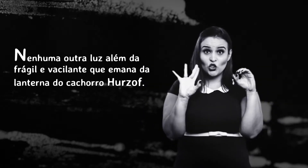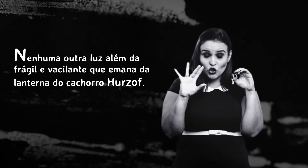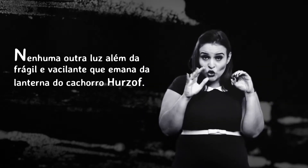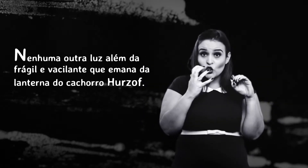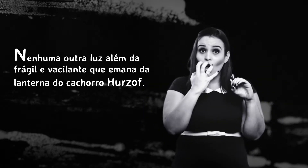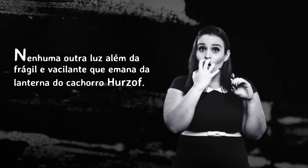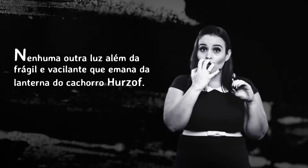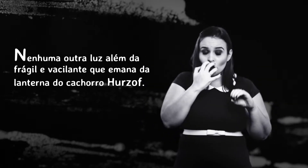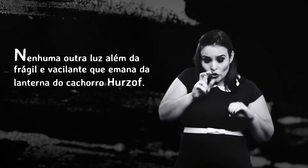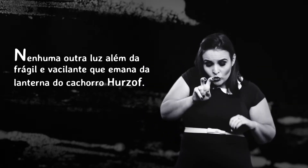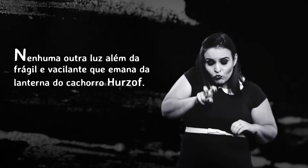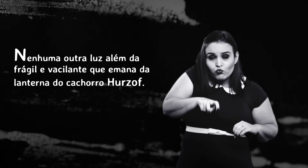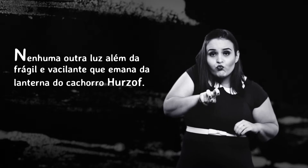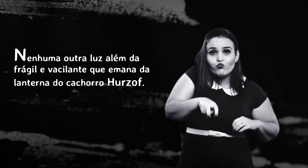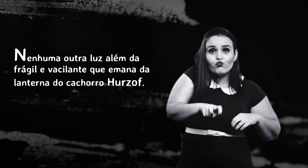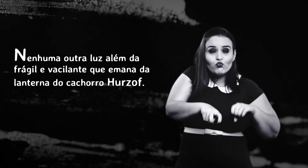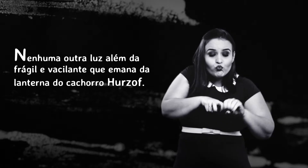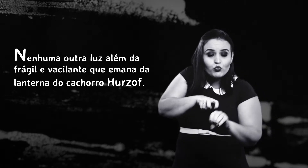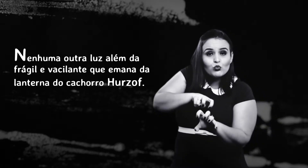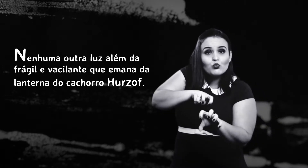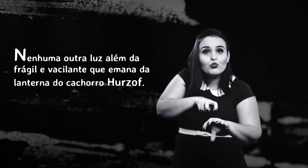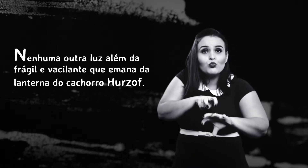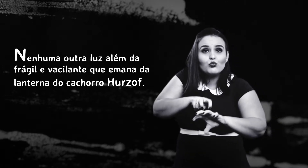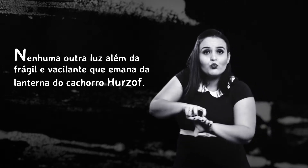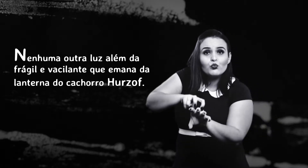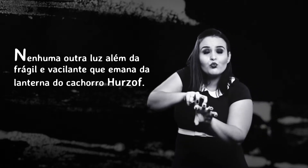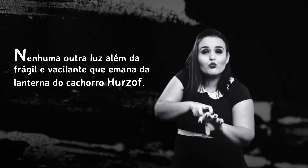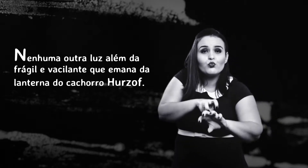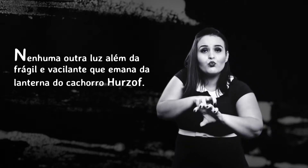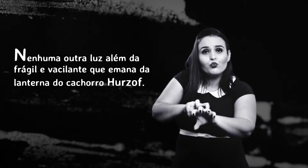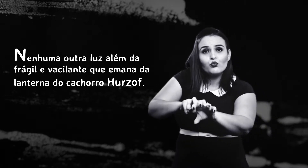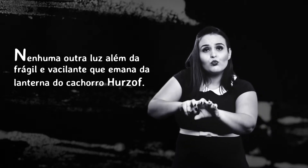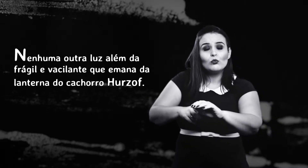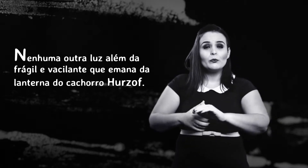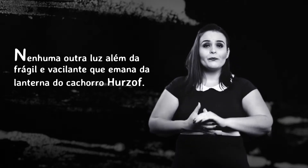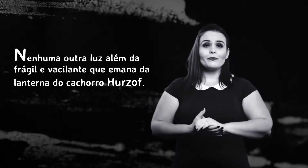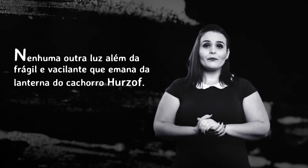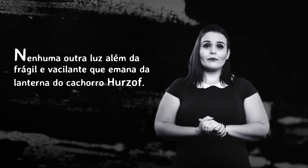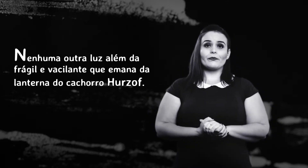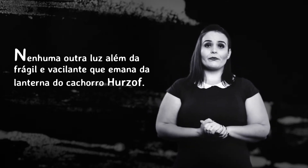frágil e vacilante que emana da lanterna do cachorro Hurzov.